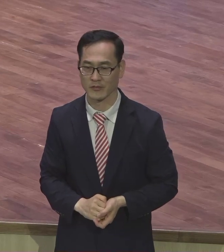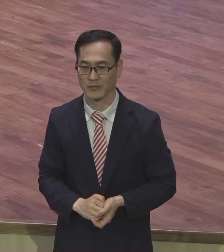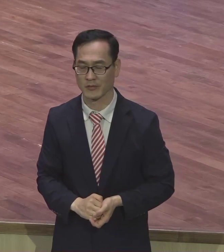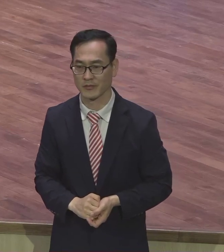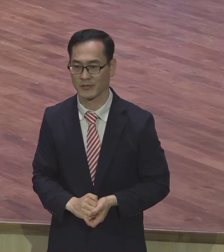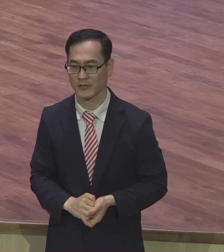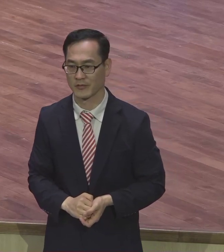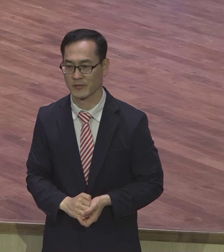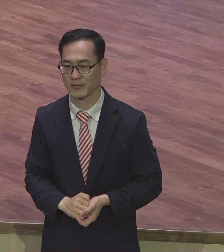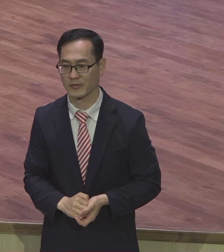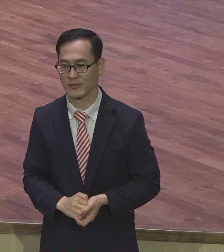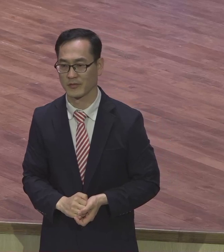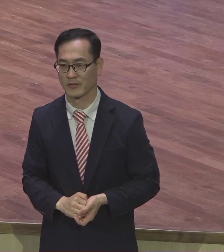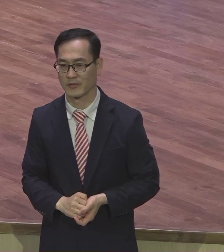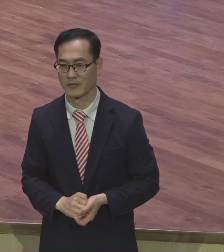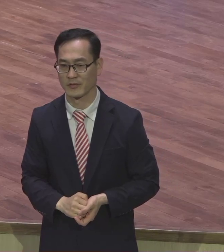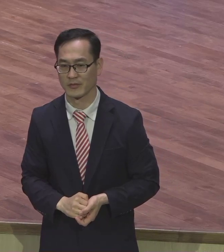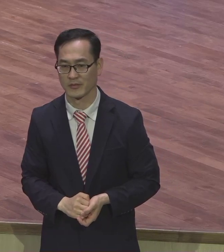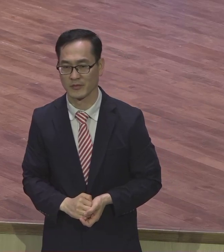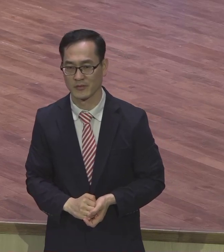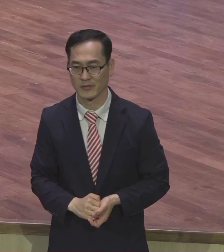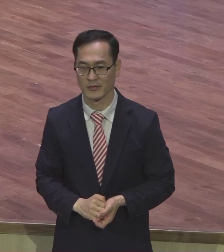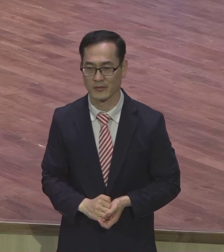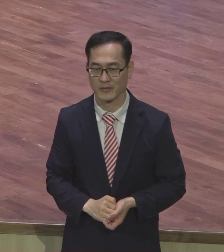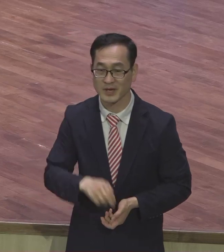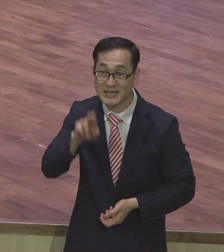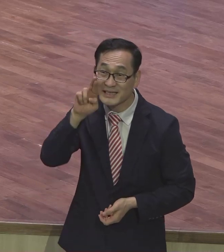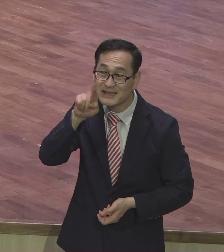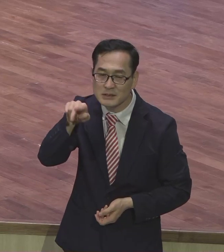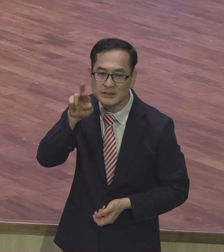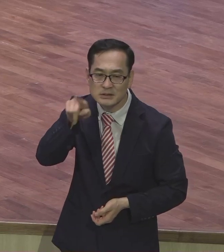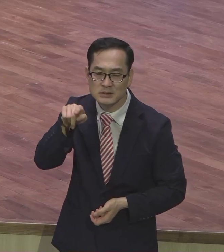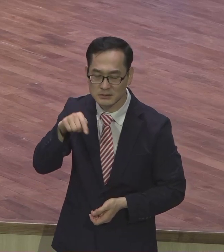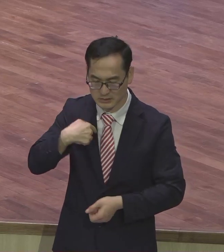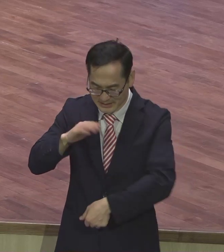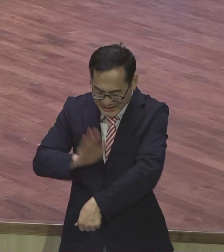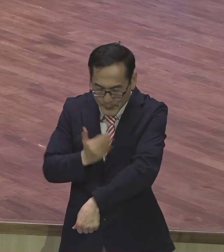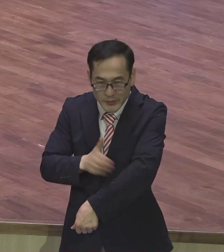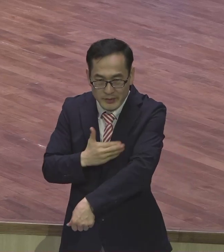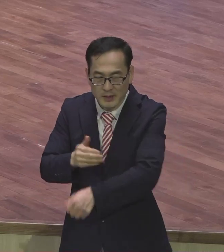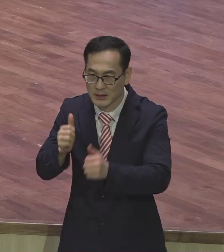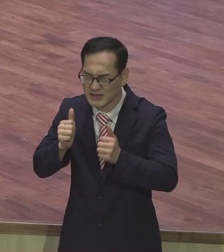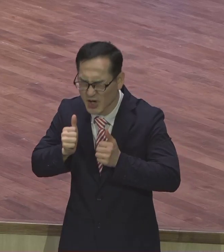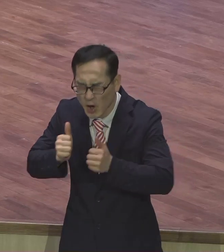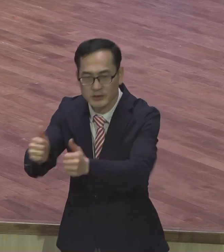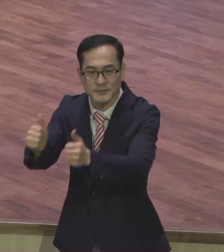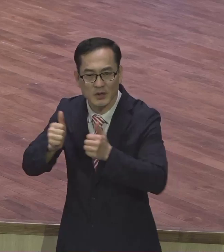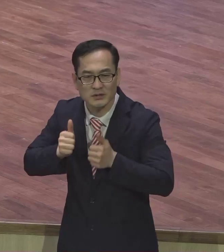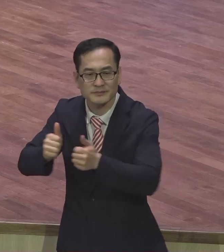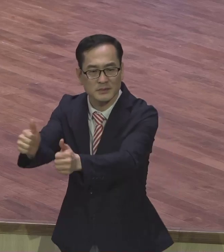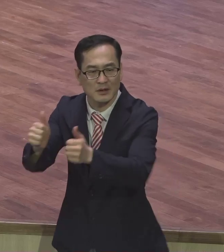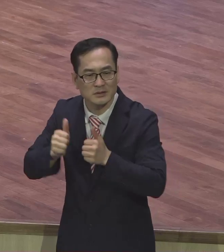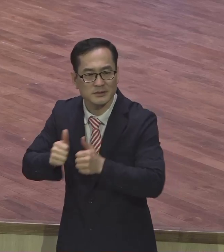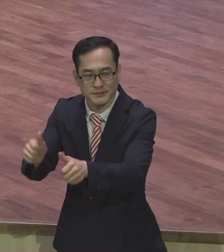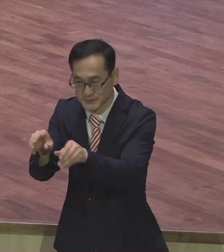틀린 열심 종교적 열심 그 열심